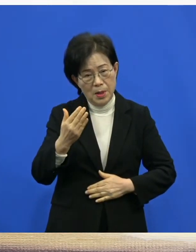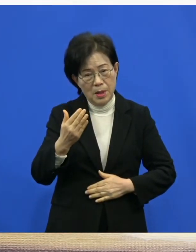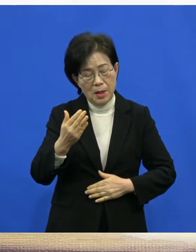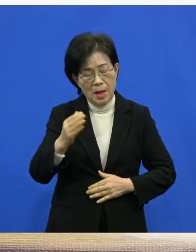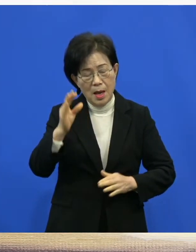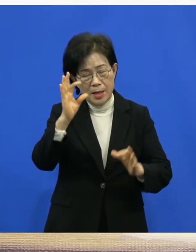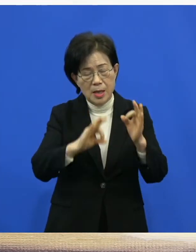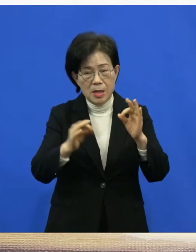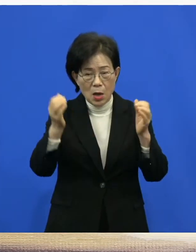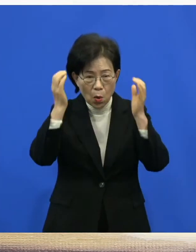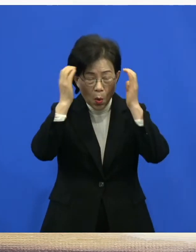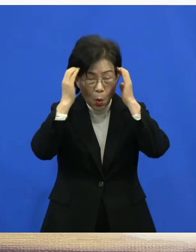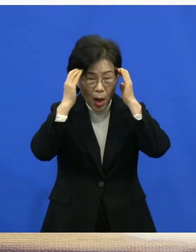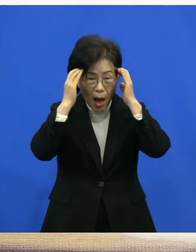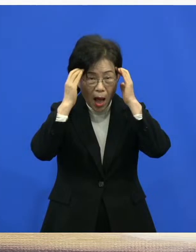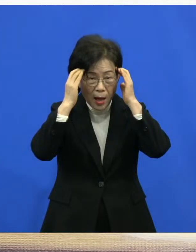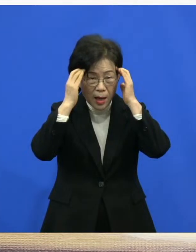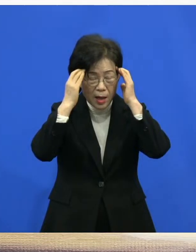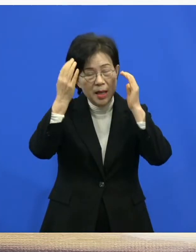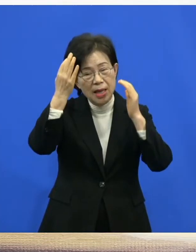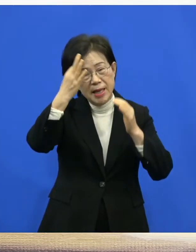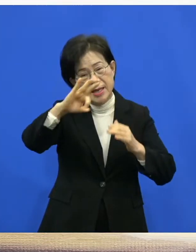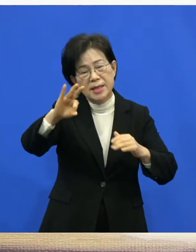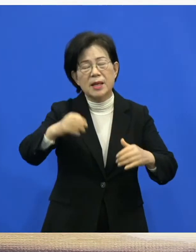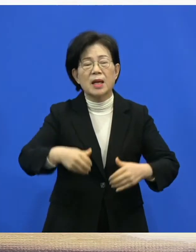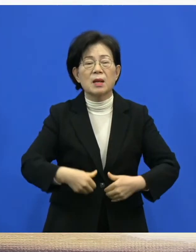찾아온 고난을 부정하면 힘들어진다.